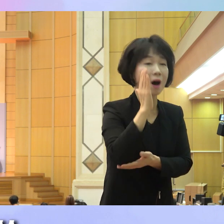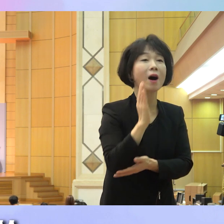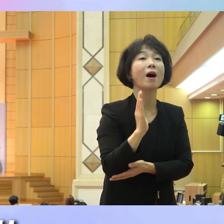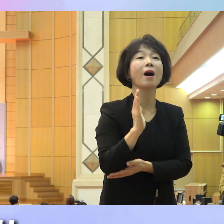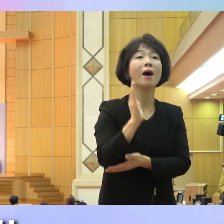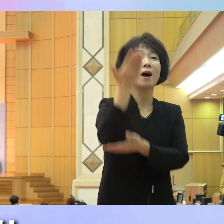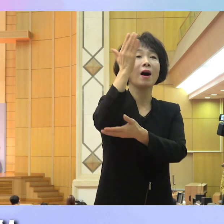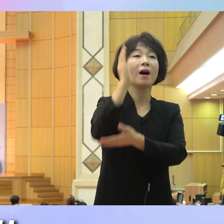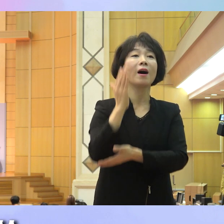영광